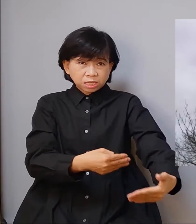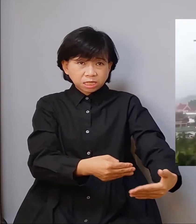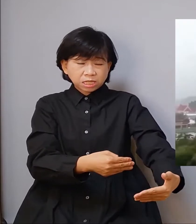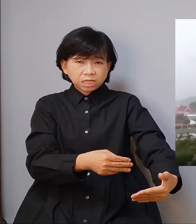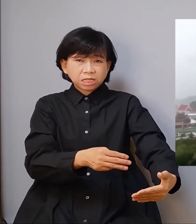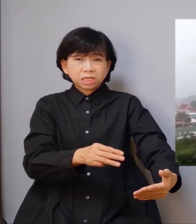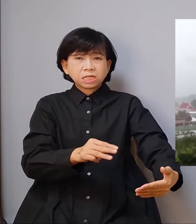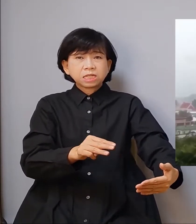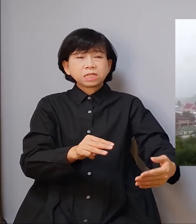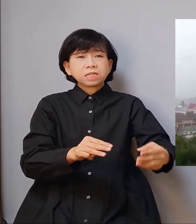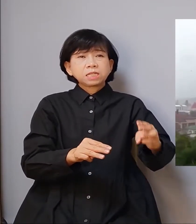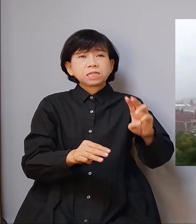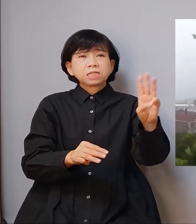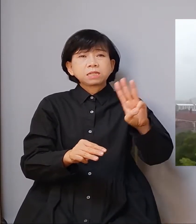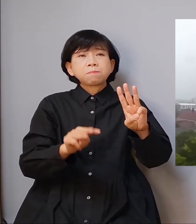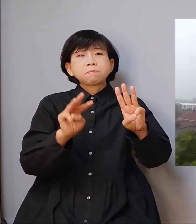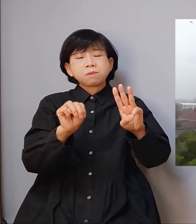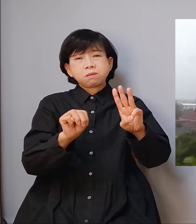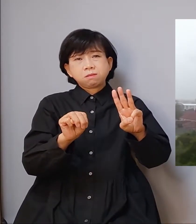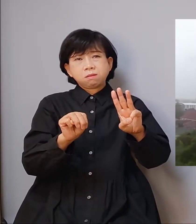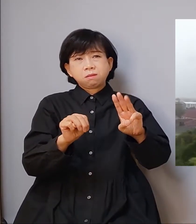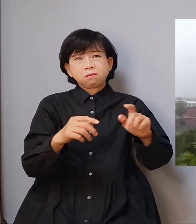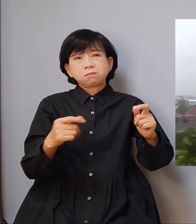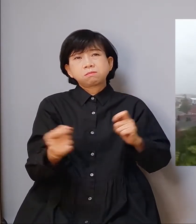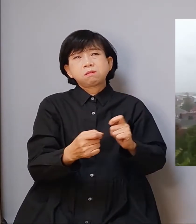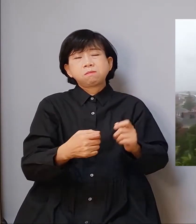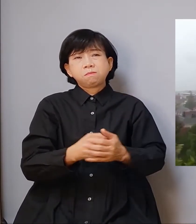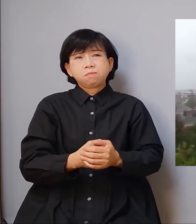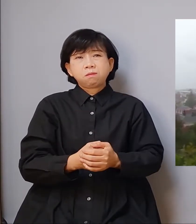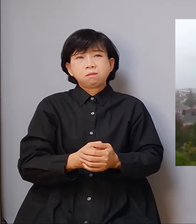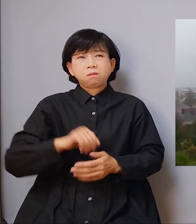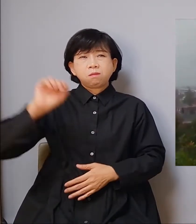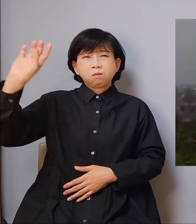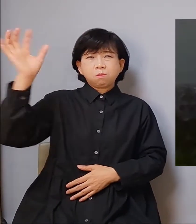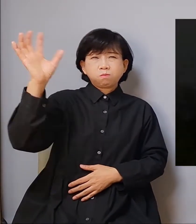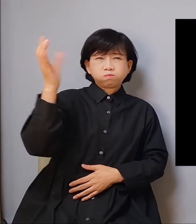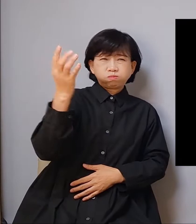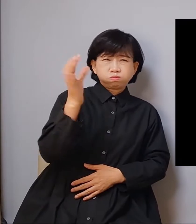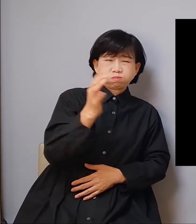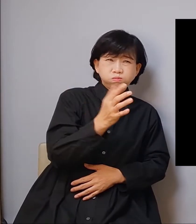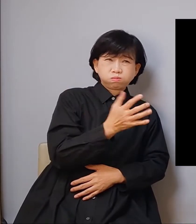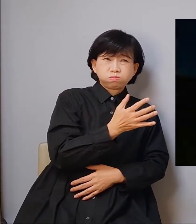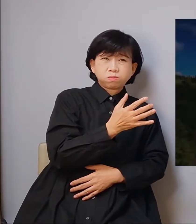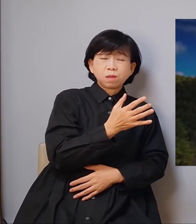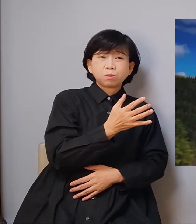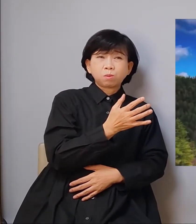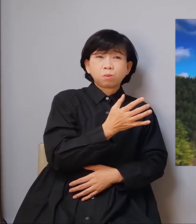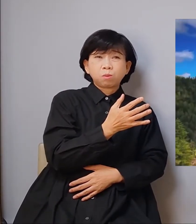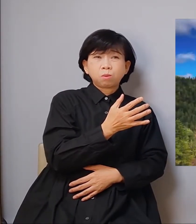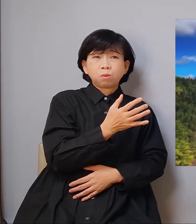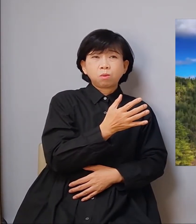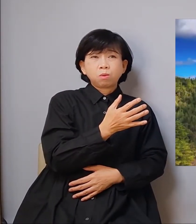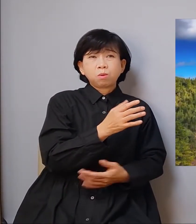초속 50m의 허리케인 앞에 수십 메다의 뿌리를 가진 나무도 속수무책이지만